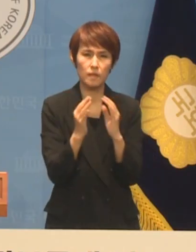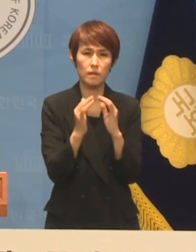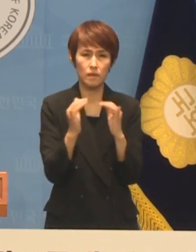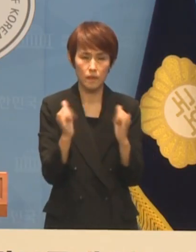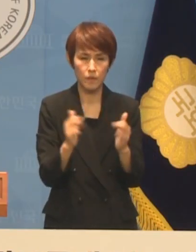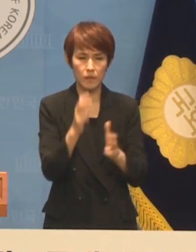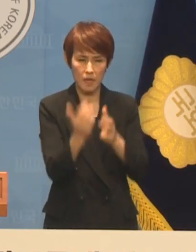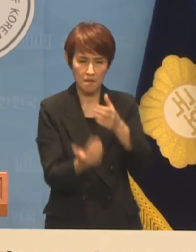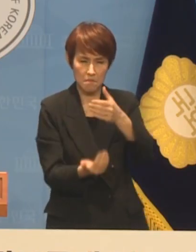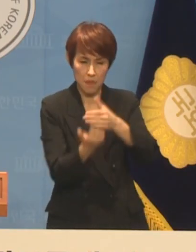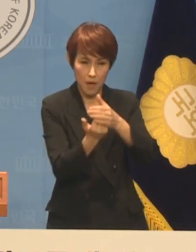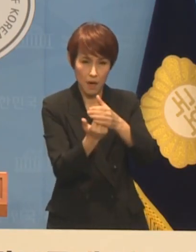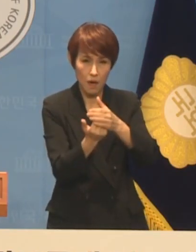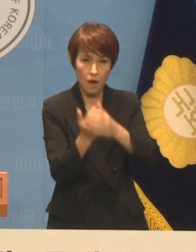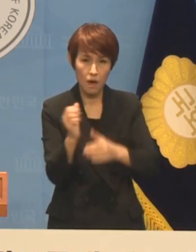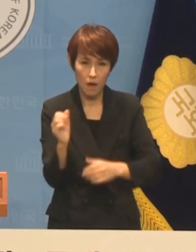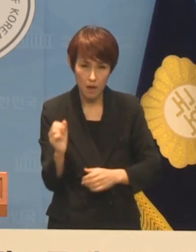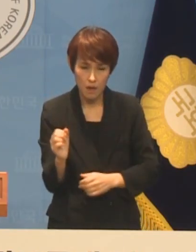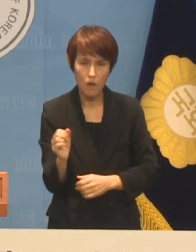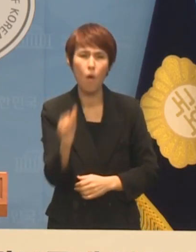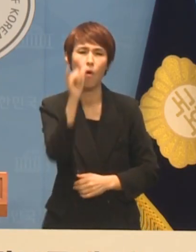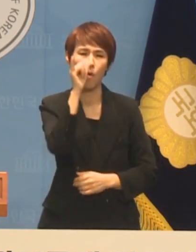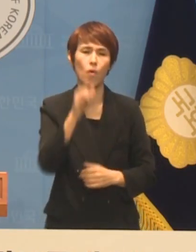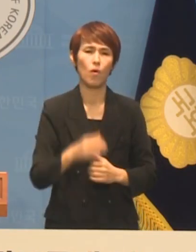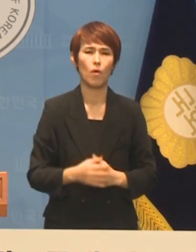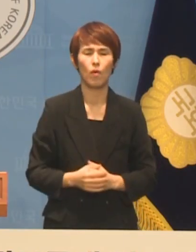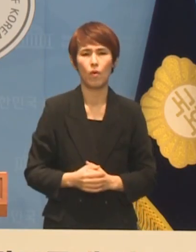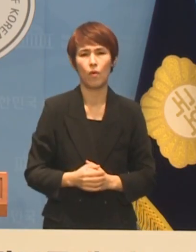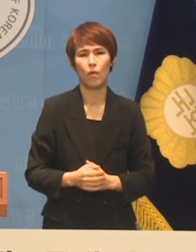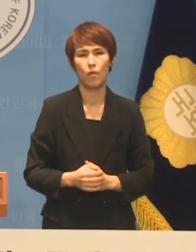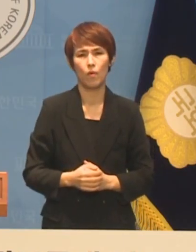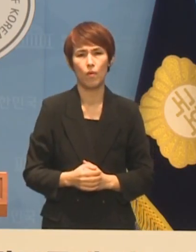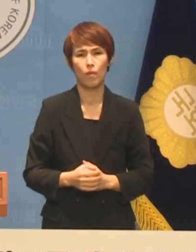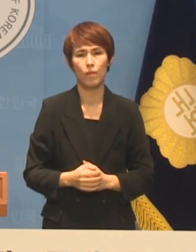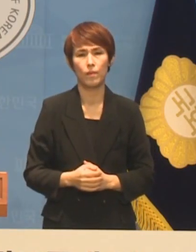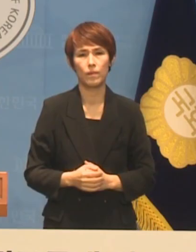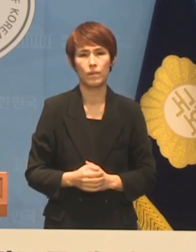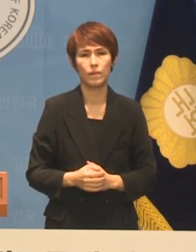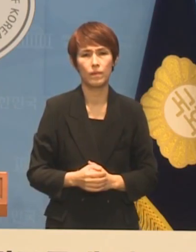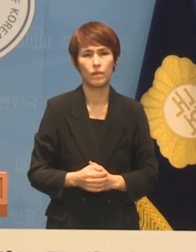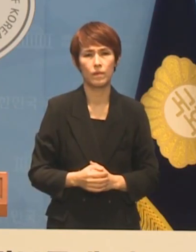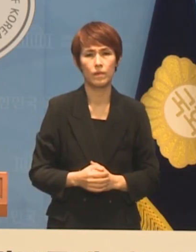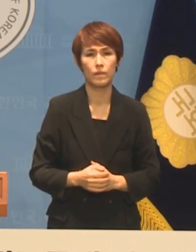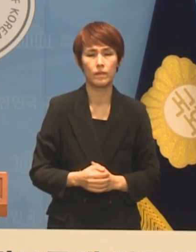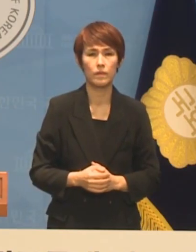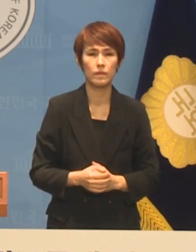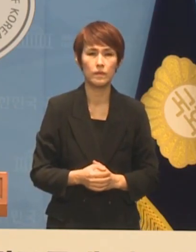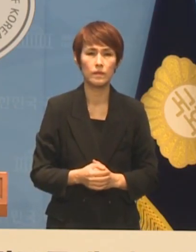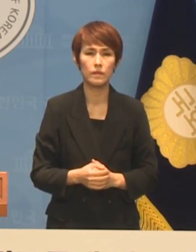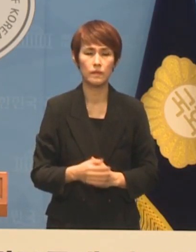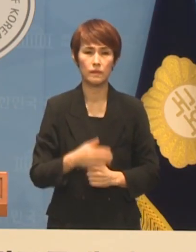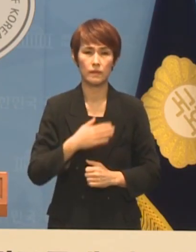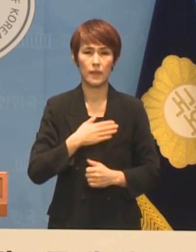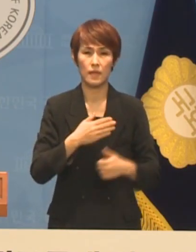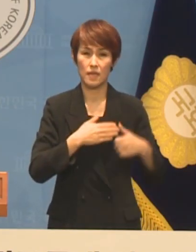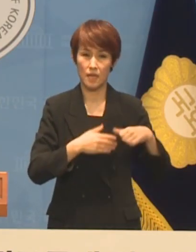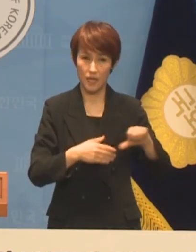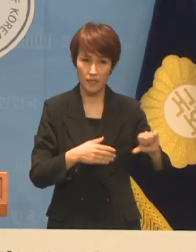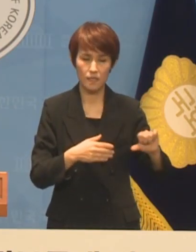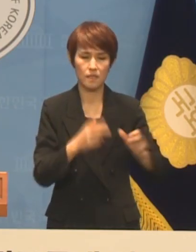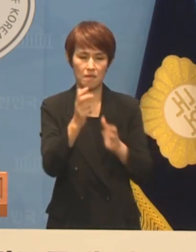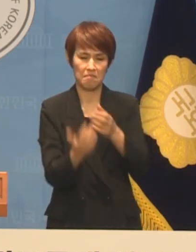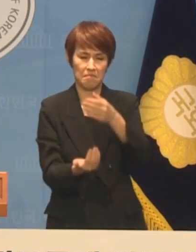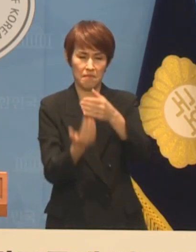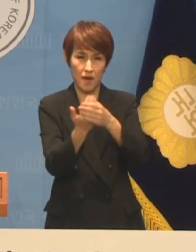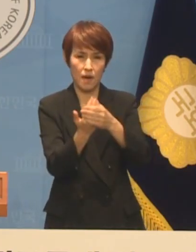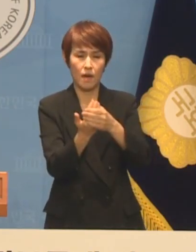중대 산업재해만으로도 충분히 드러나고 있습니다. 구의역 김군이나 아들 김영균 산재